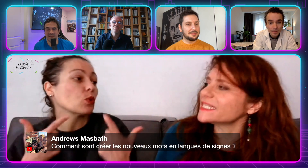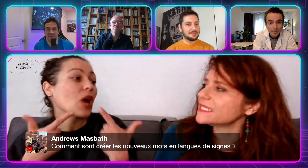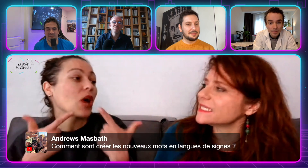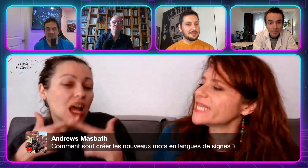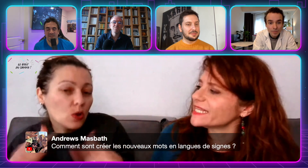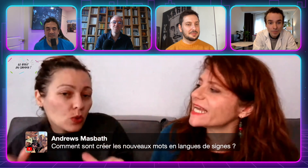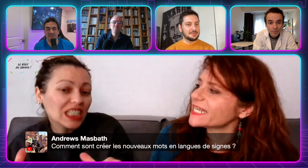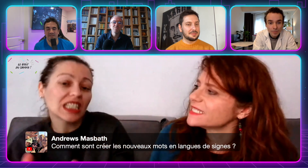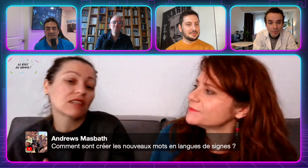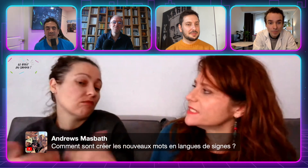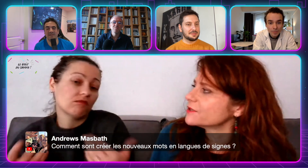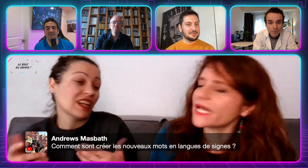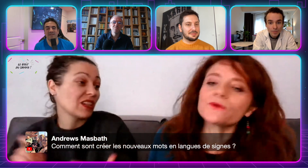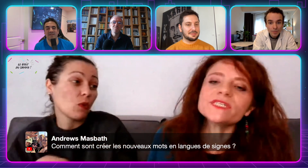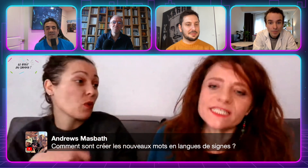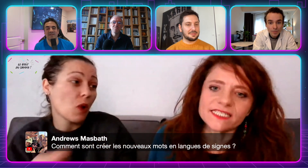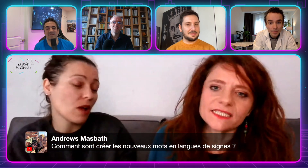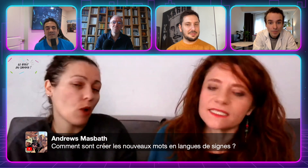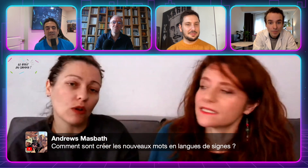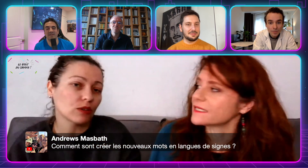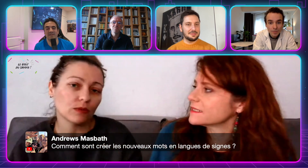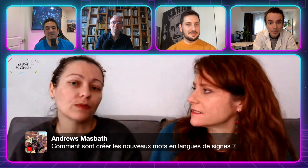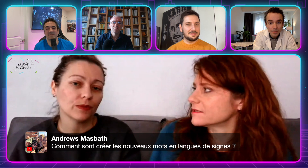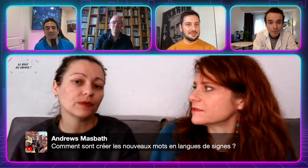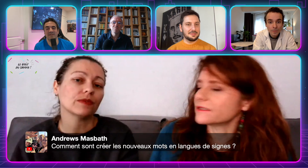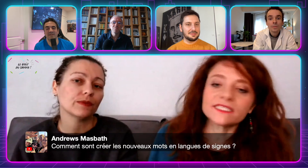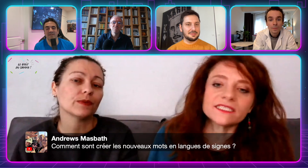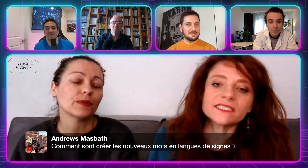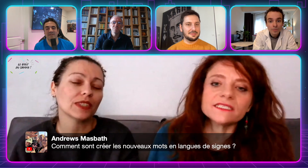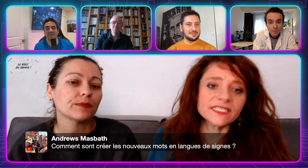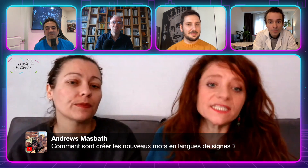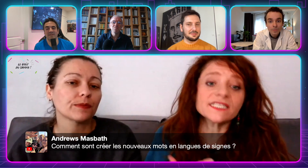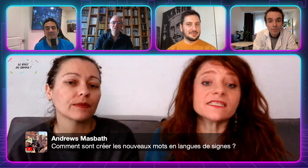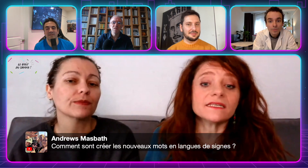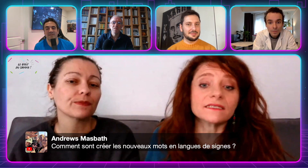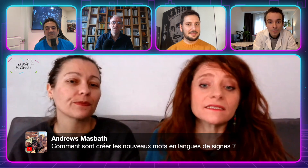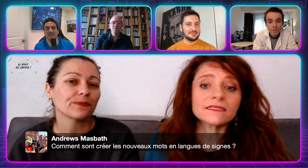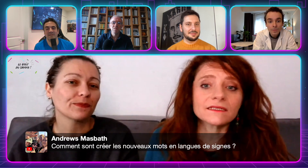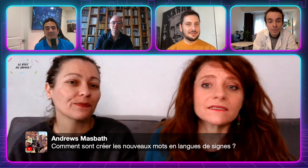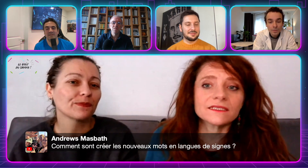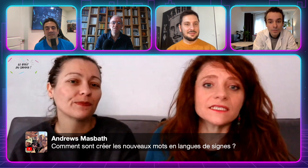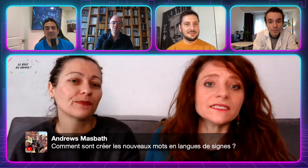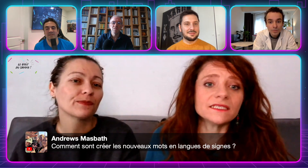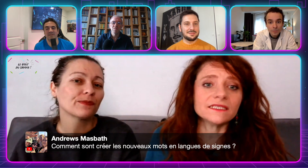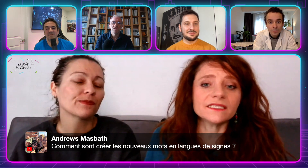C'est l'académie, il y a une académie linguistique qui décide